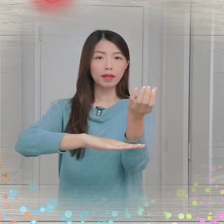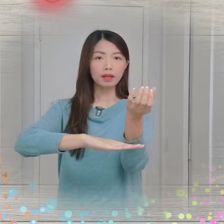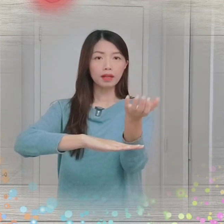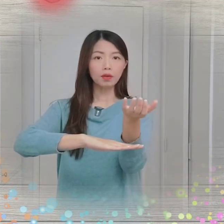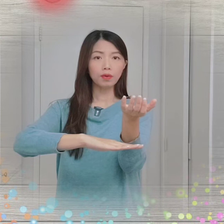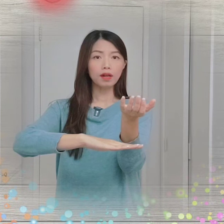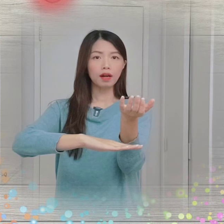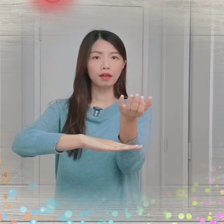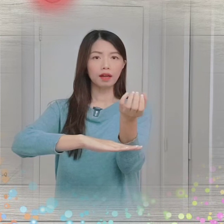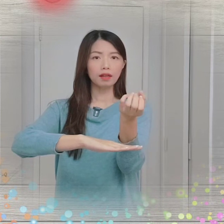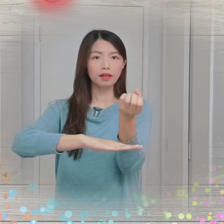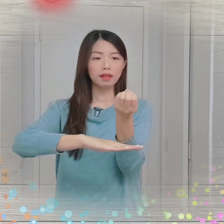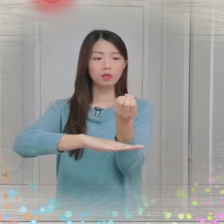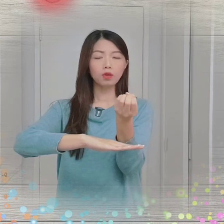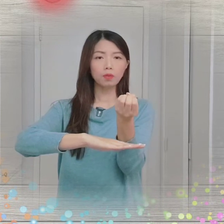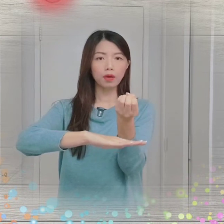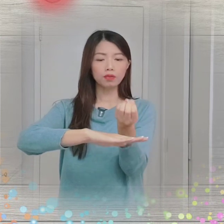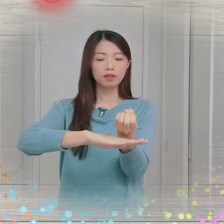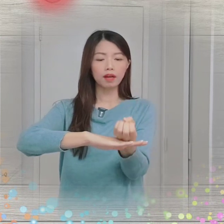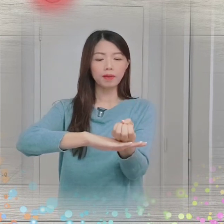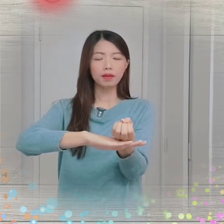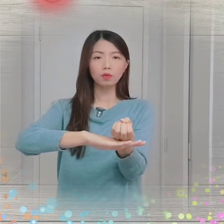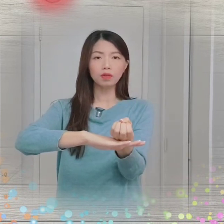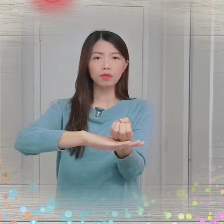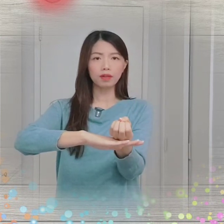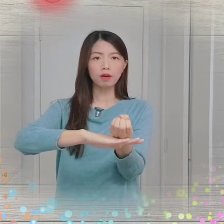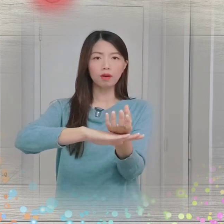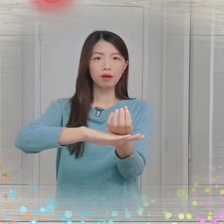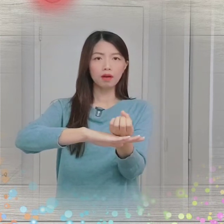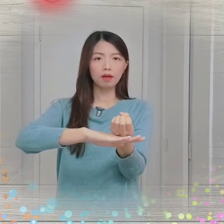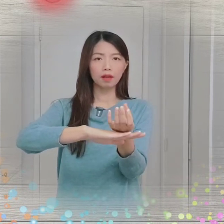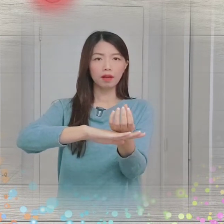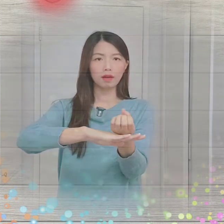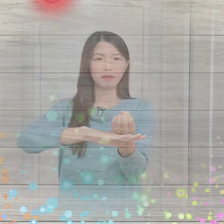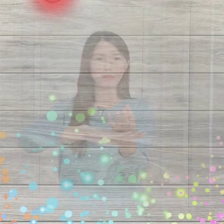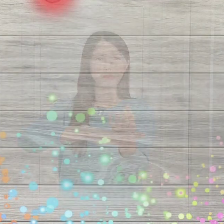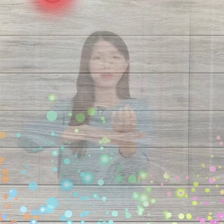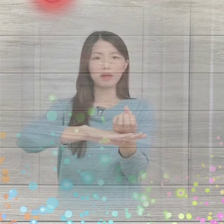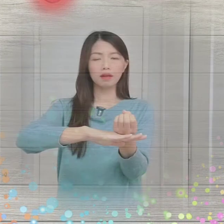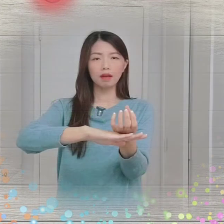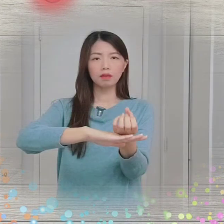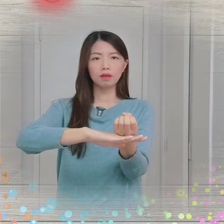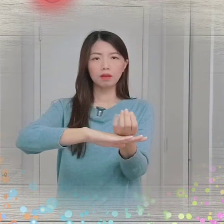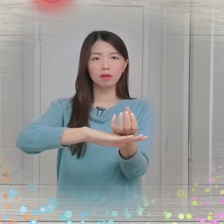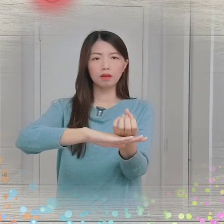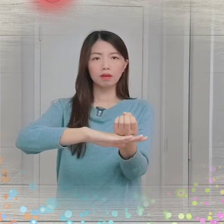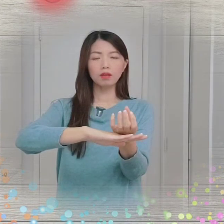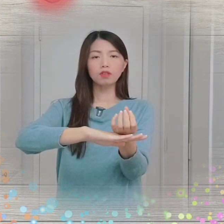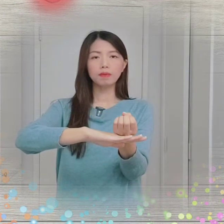손바닥이 위를 향하게 이 상태에서 손을 모아주신 다음에 손등 위에서 이렇게 반짝반짝하게